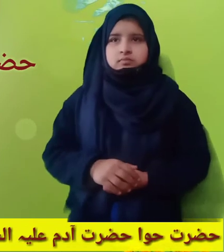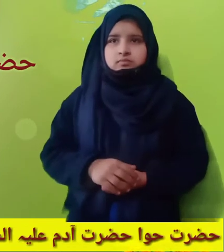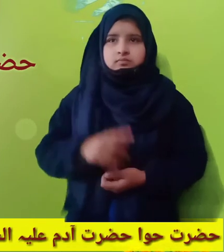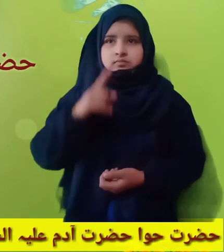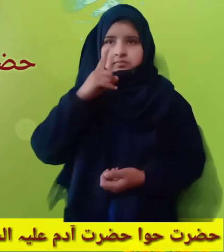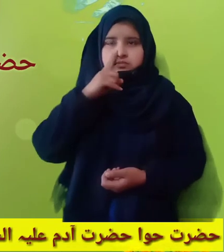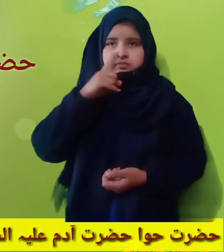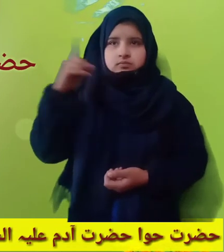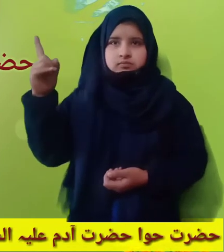हज़रत